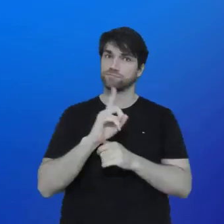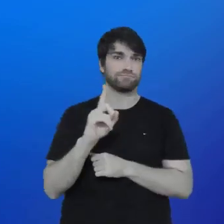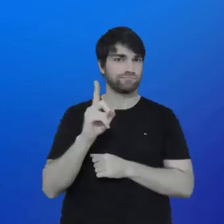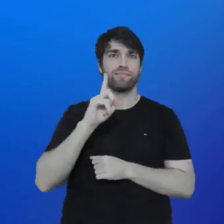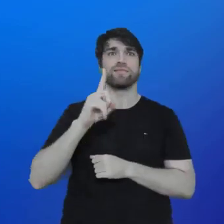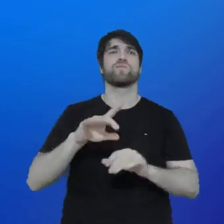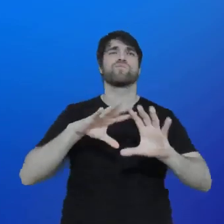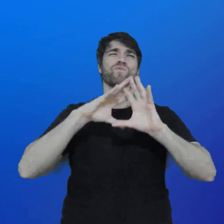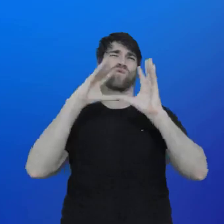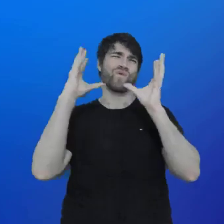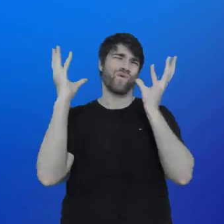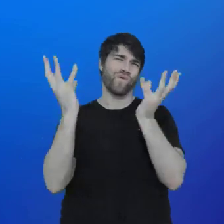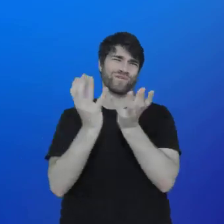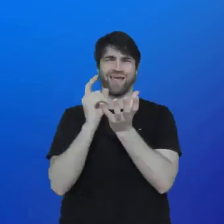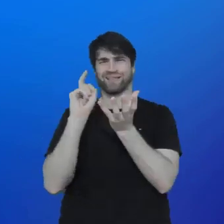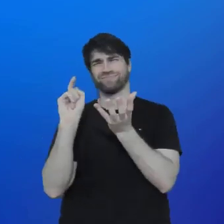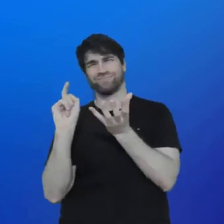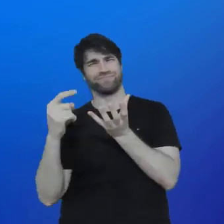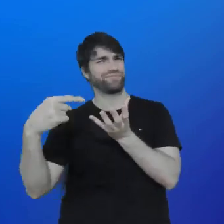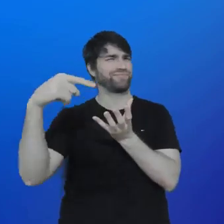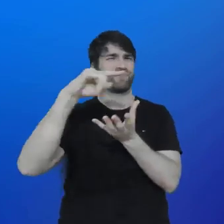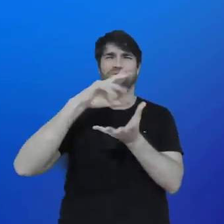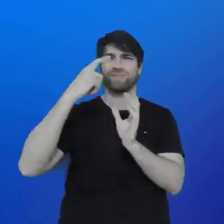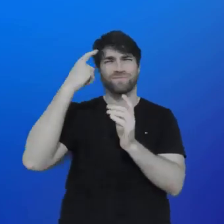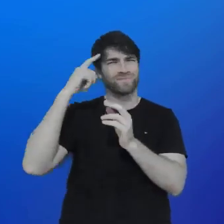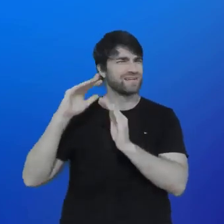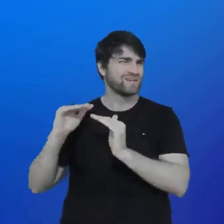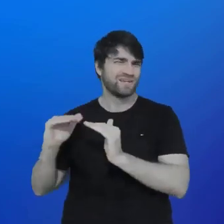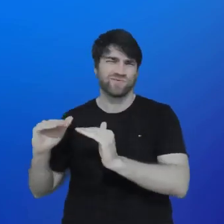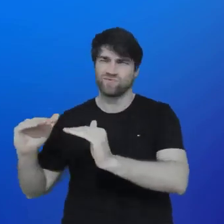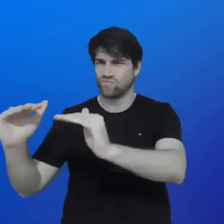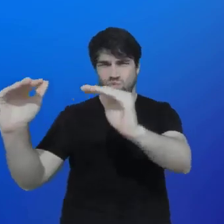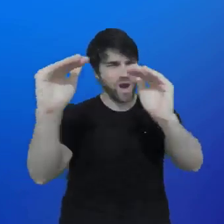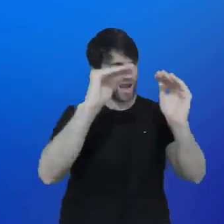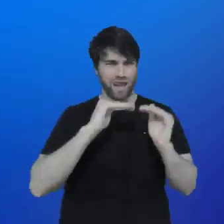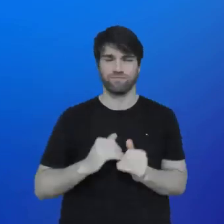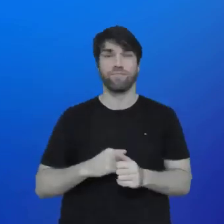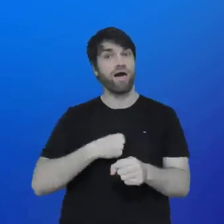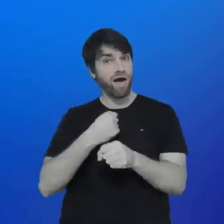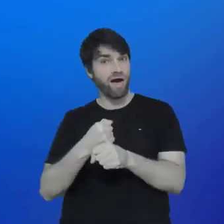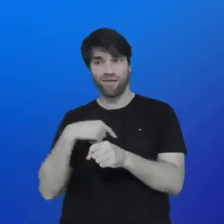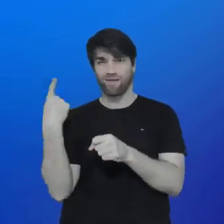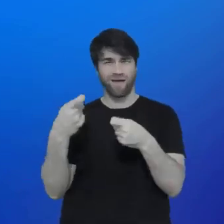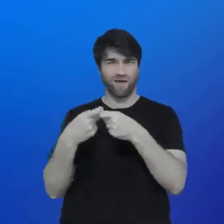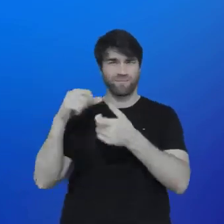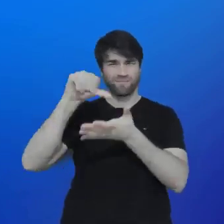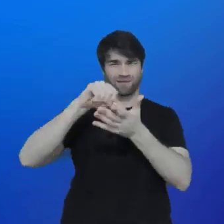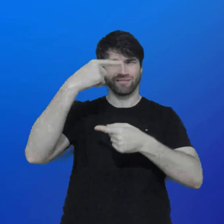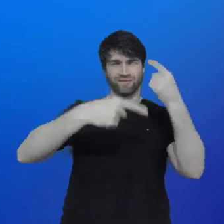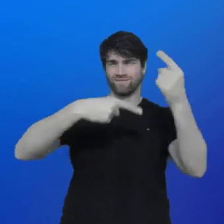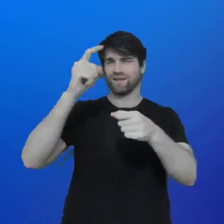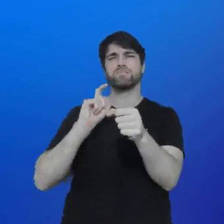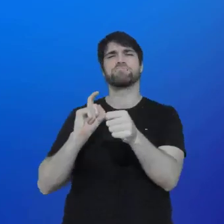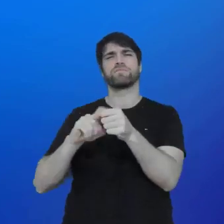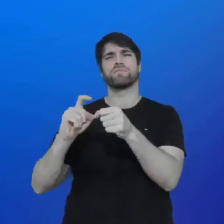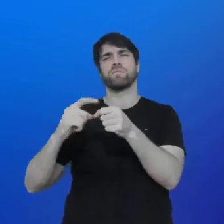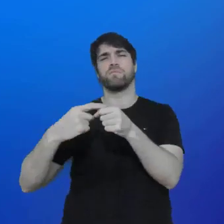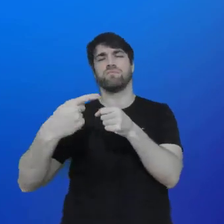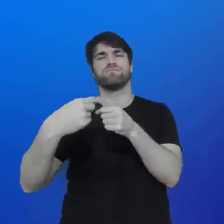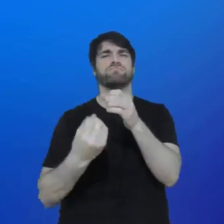y se piensa de la misma manera. De hecho, varias asociaciones de sordos de distintos países se unieron y conformaron la Federación